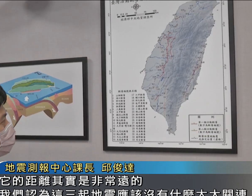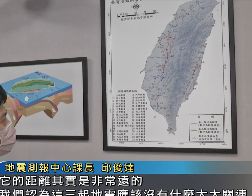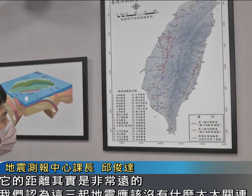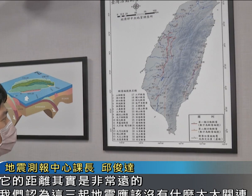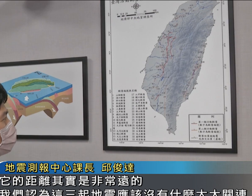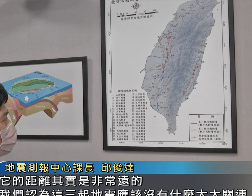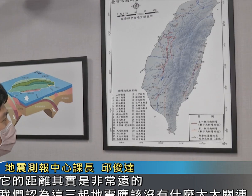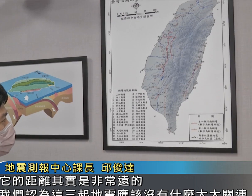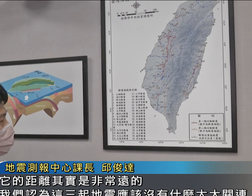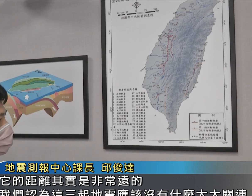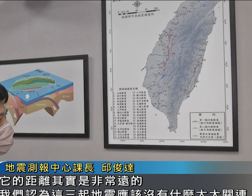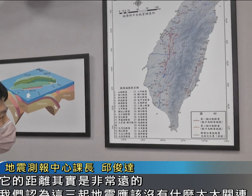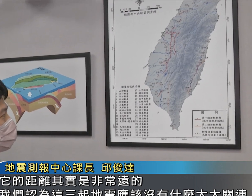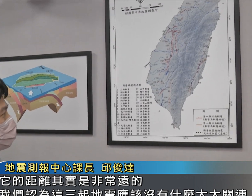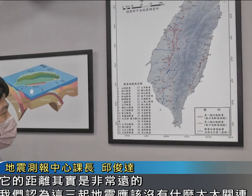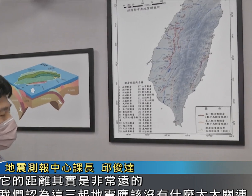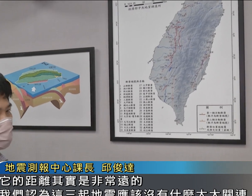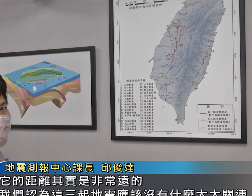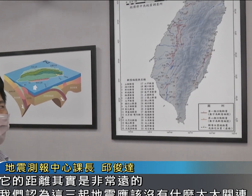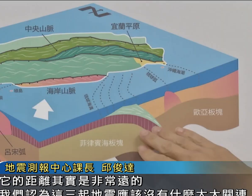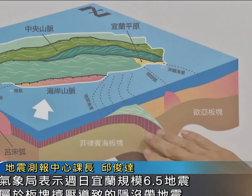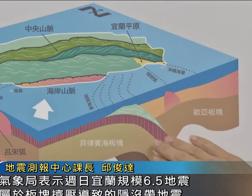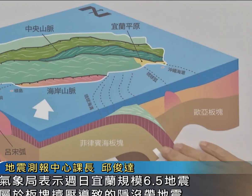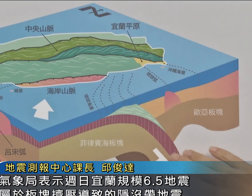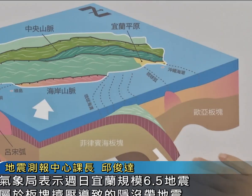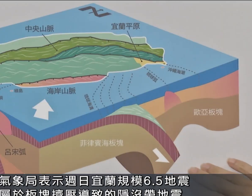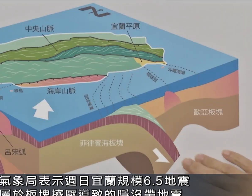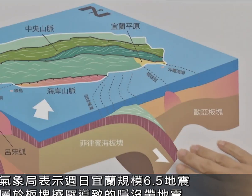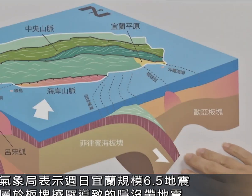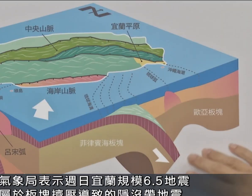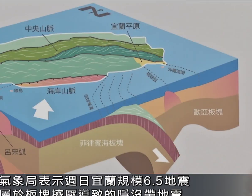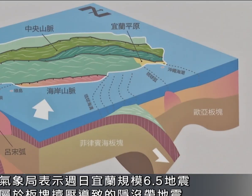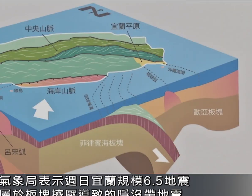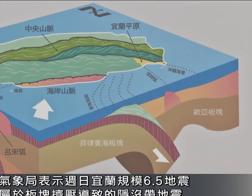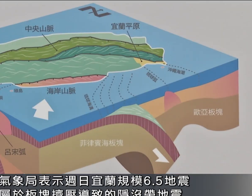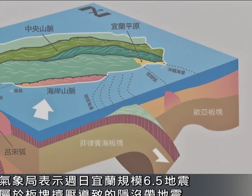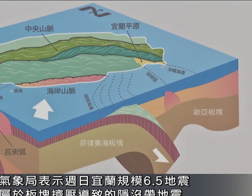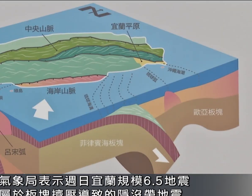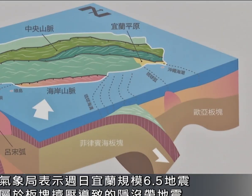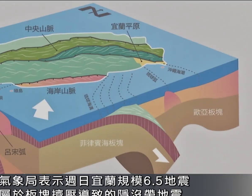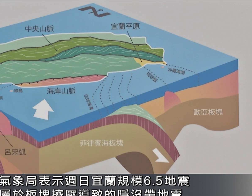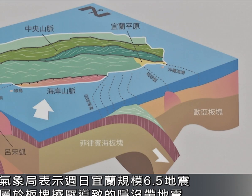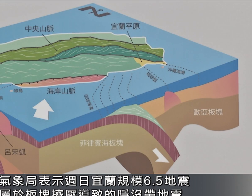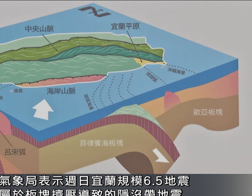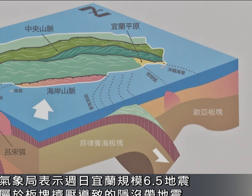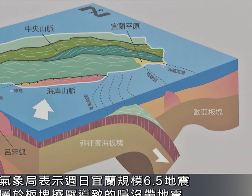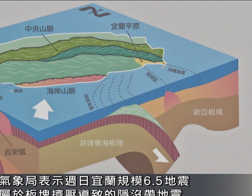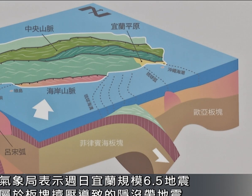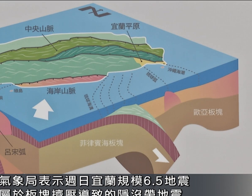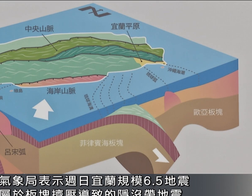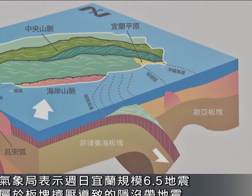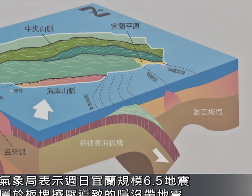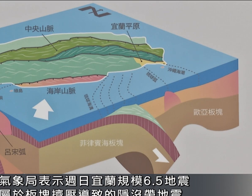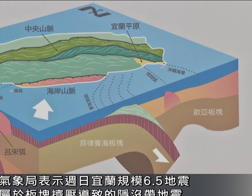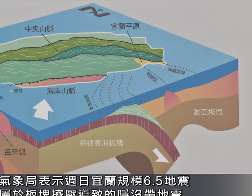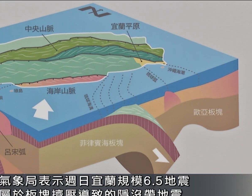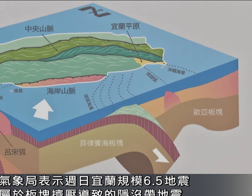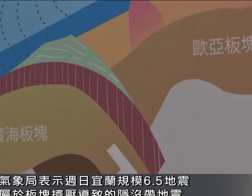这三起地震应该没有什么太大的关联。 气象局分析，周日宜兰规模 6.5 地震属于板块挤压导致的隐末代地